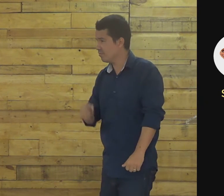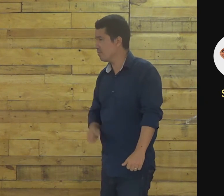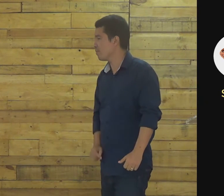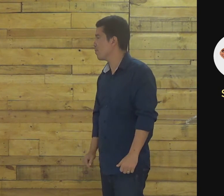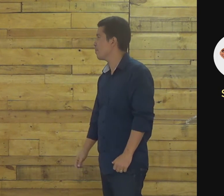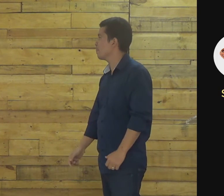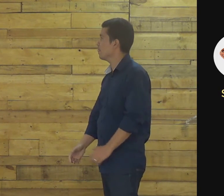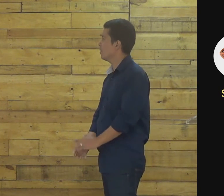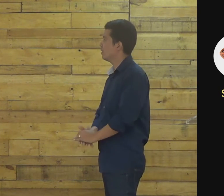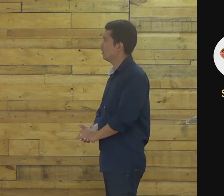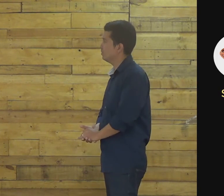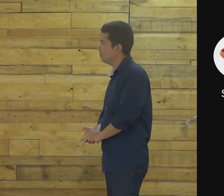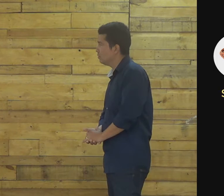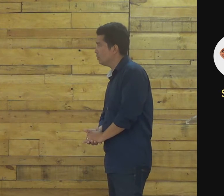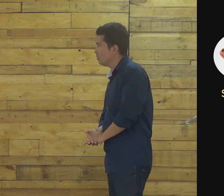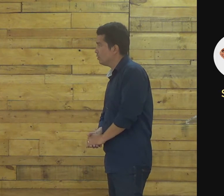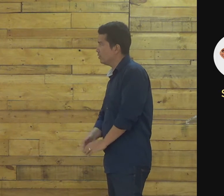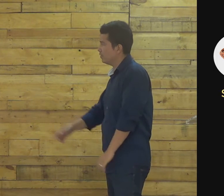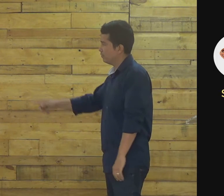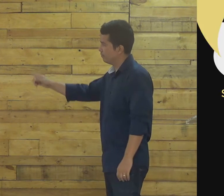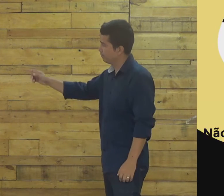bem?